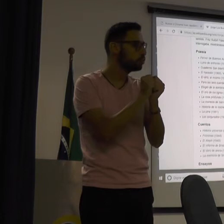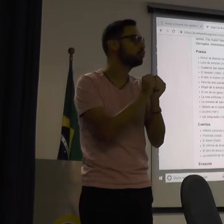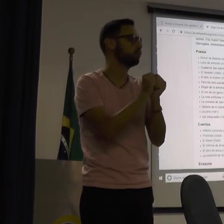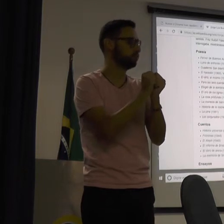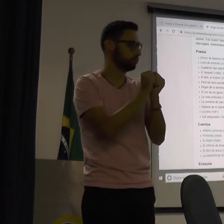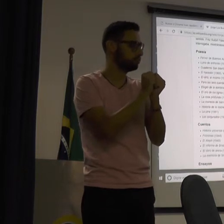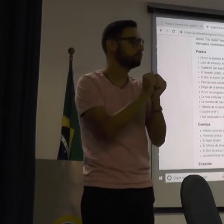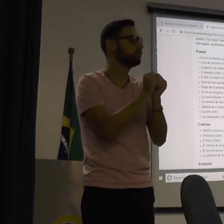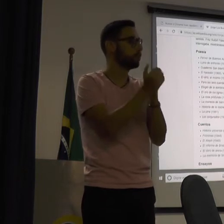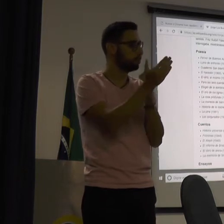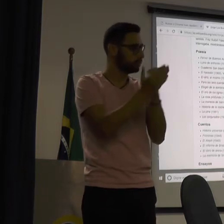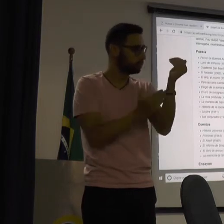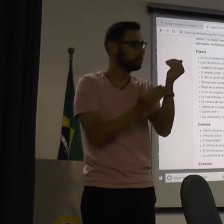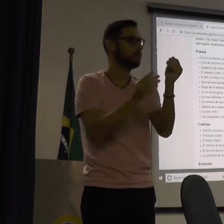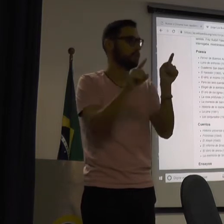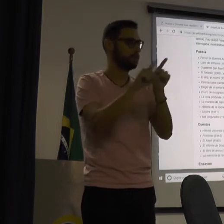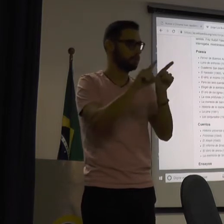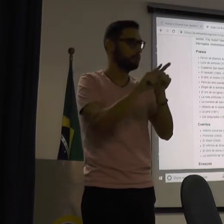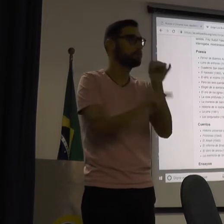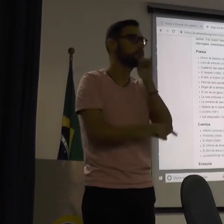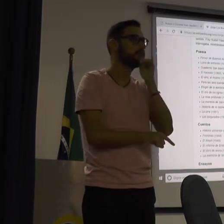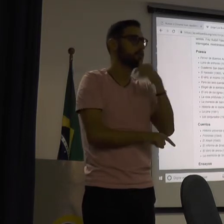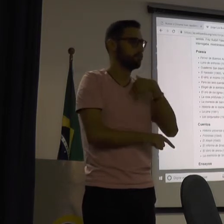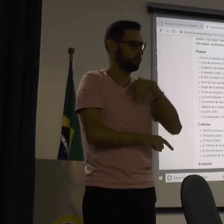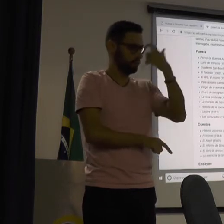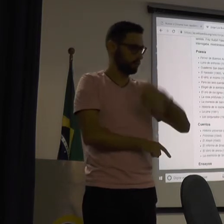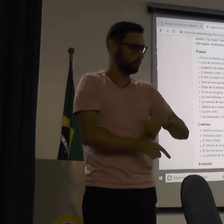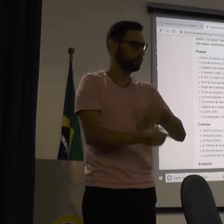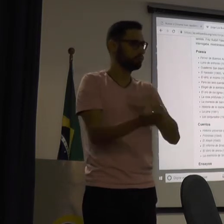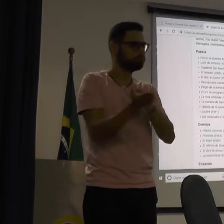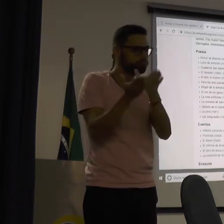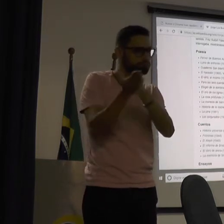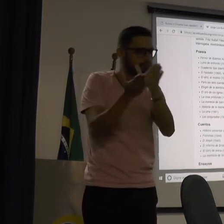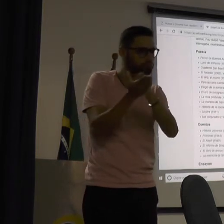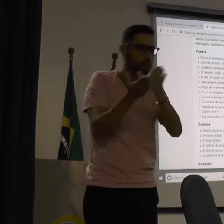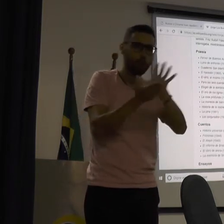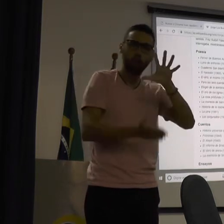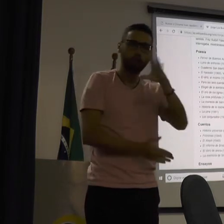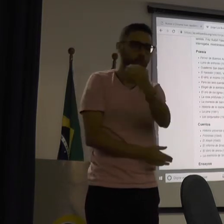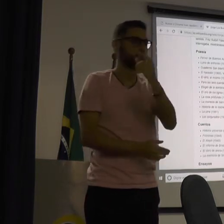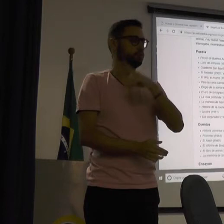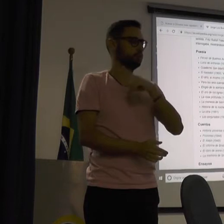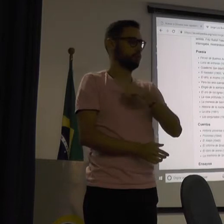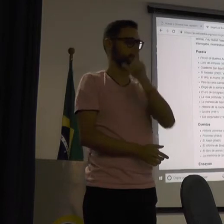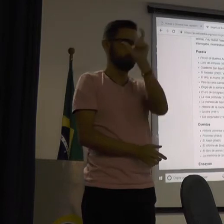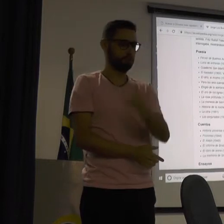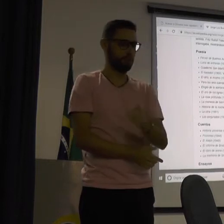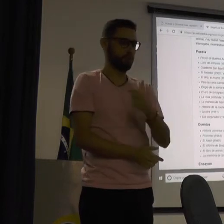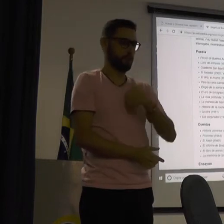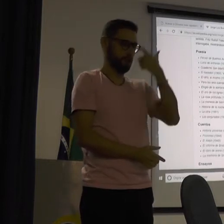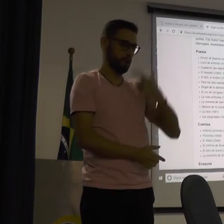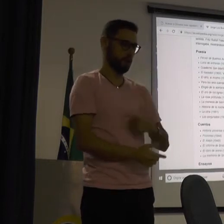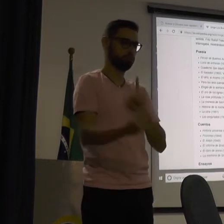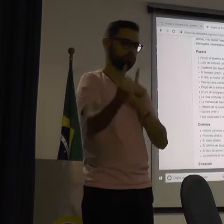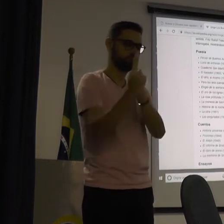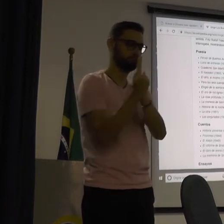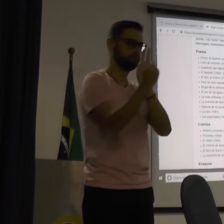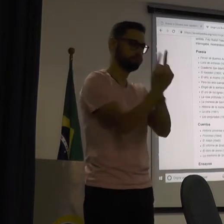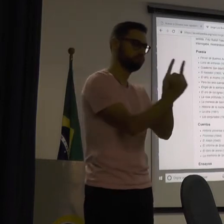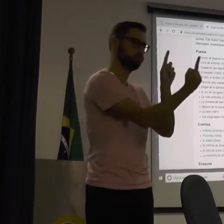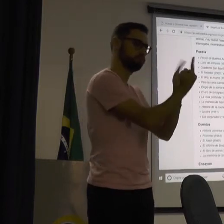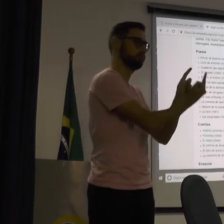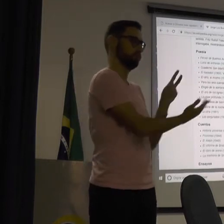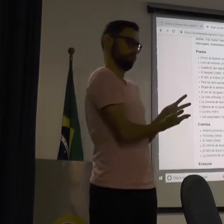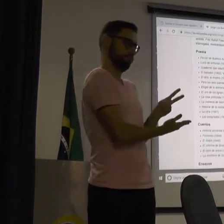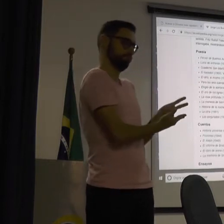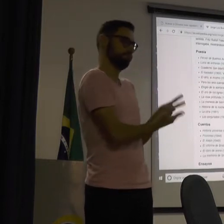sobre as minhas produções, as últimas 3, tudo em colaboração. Eu, lógico, tenho uma coisa de personalidade, mas eu